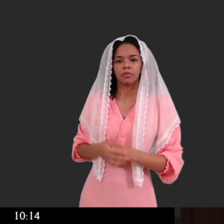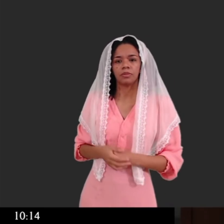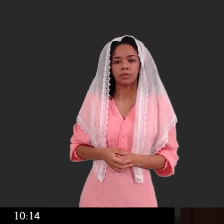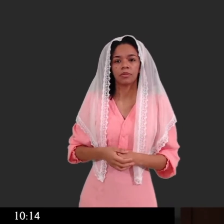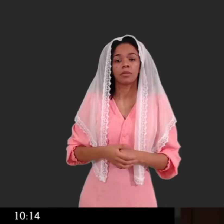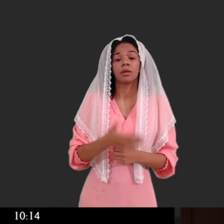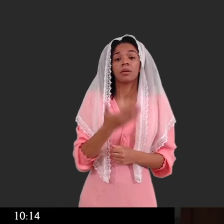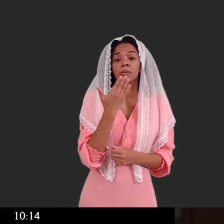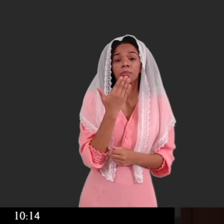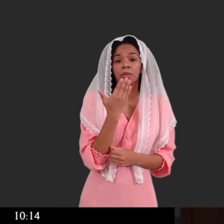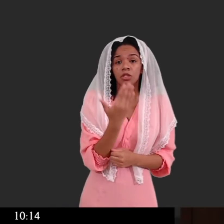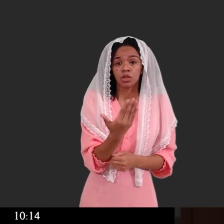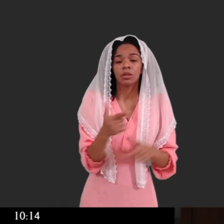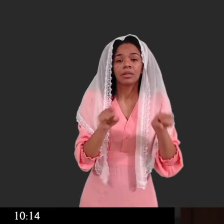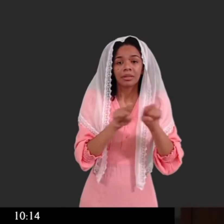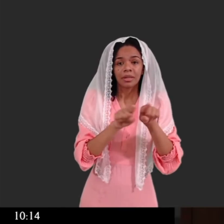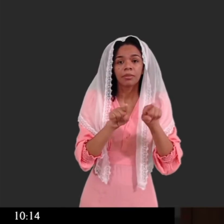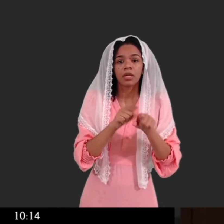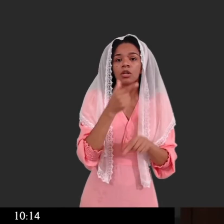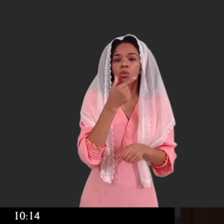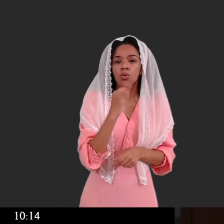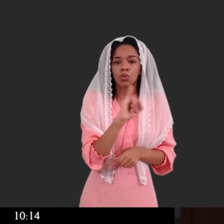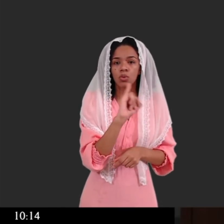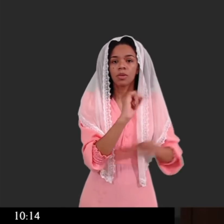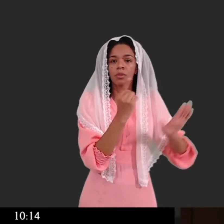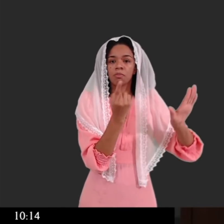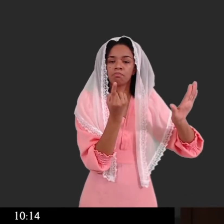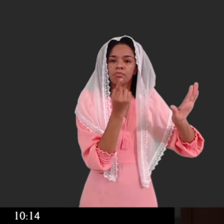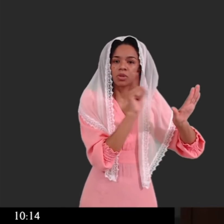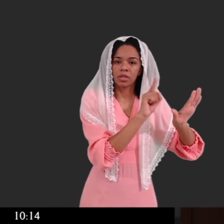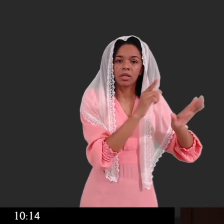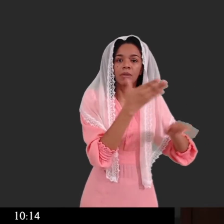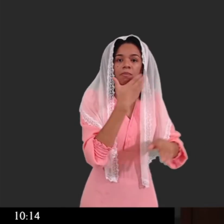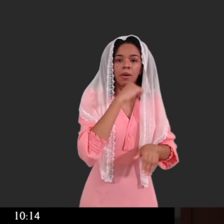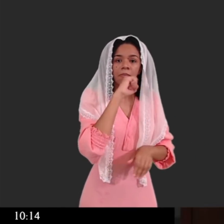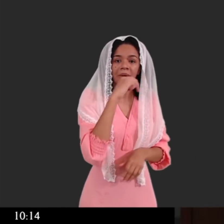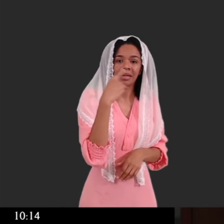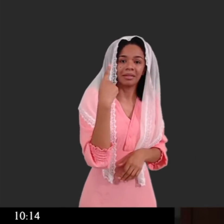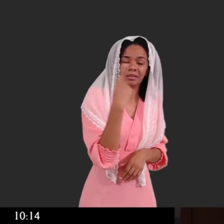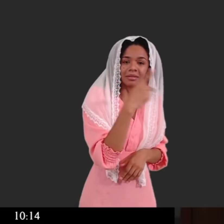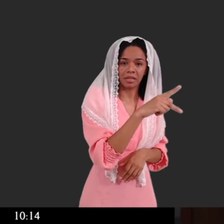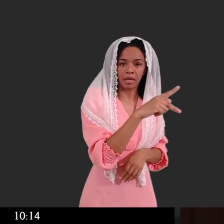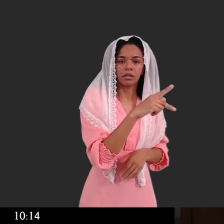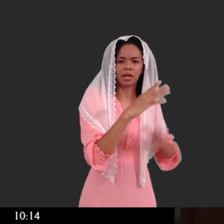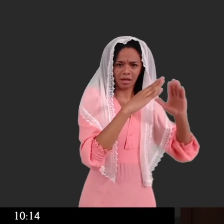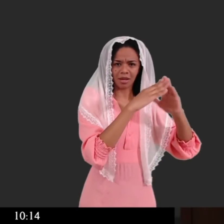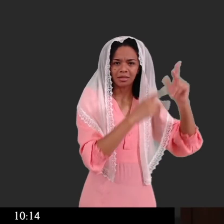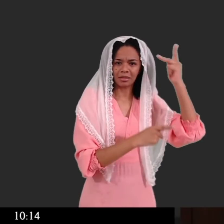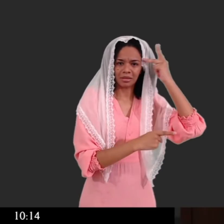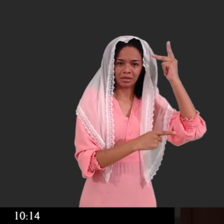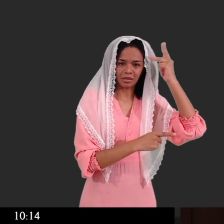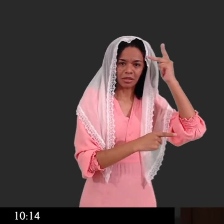Tem pedidos aqui, nosso irmão Fabrício, porteiro, pede oração para o seu pai, irmão Sérgio Natal, de São Caetano do Sul, que